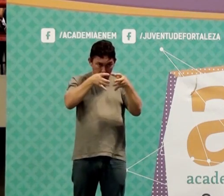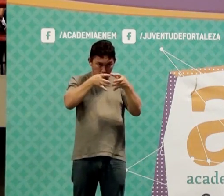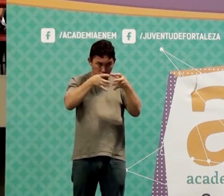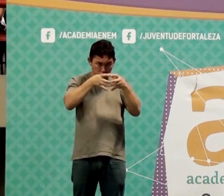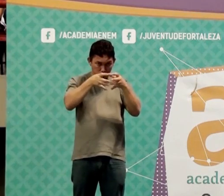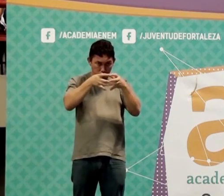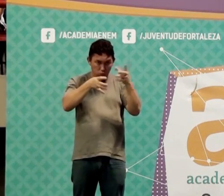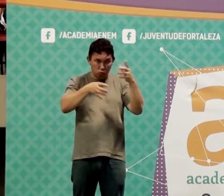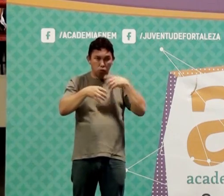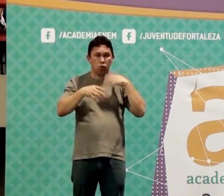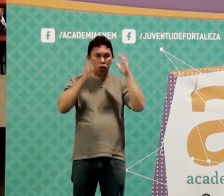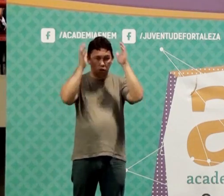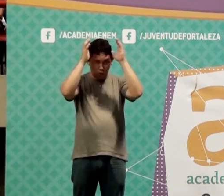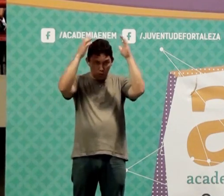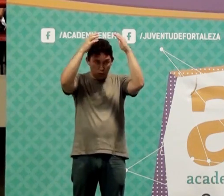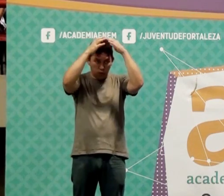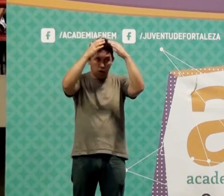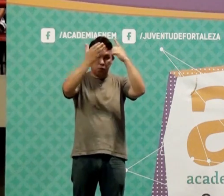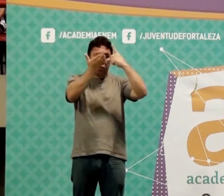fazer uma questãozinha antes de ir embora.